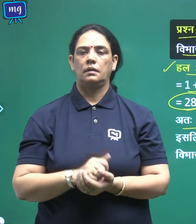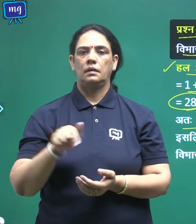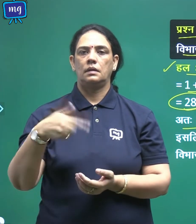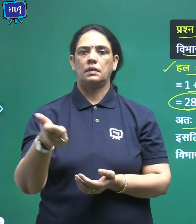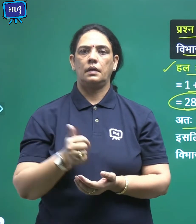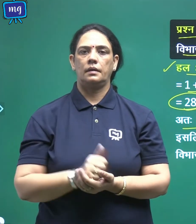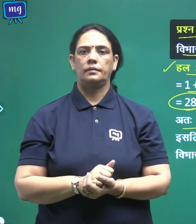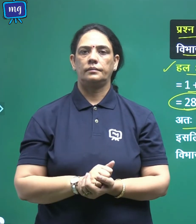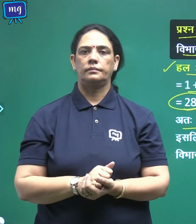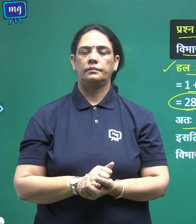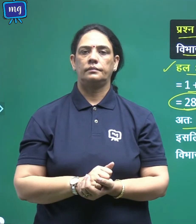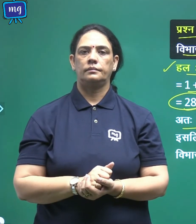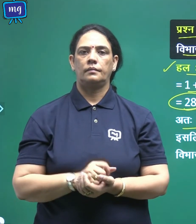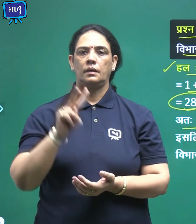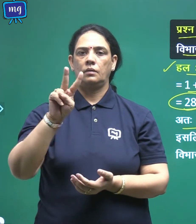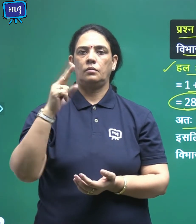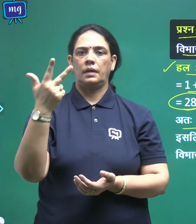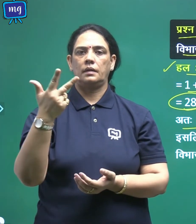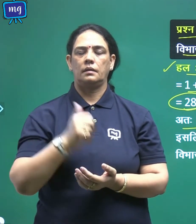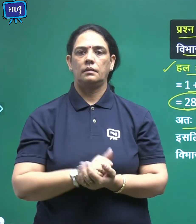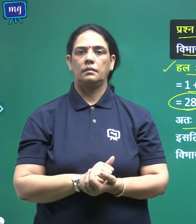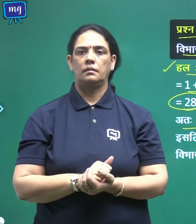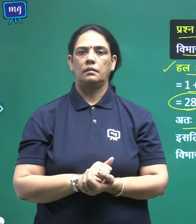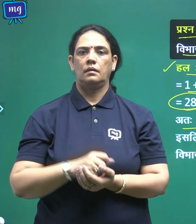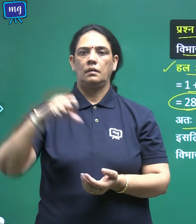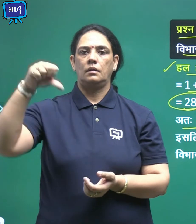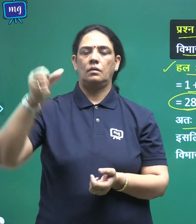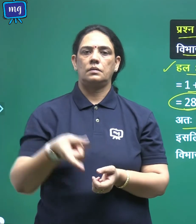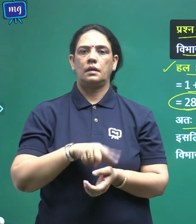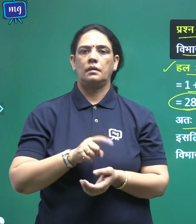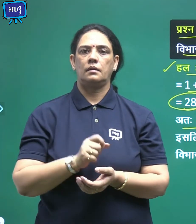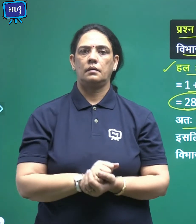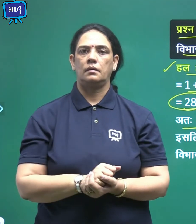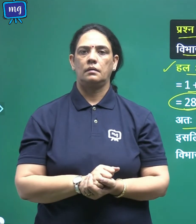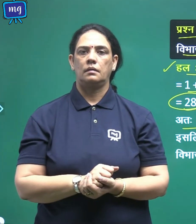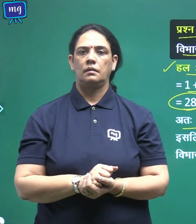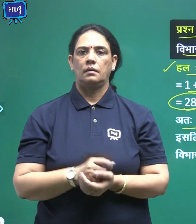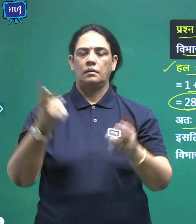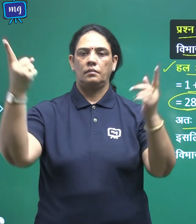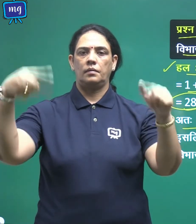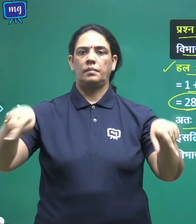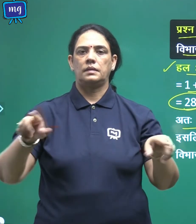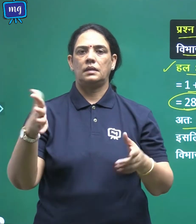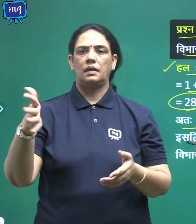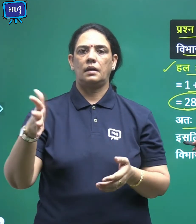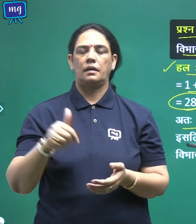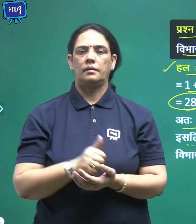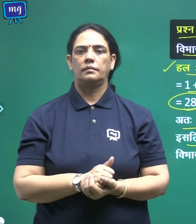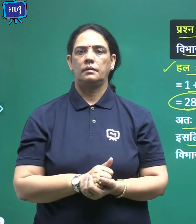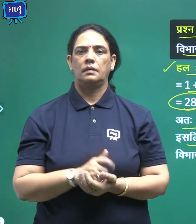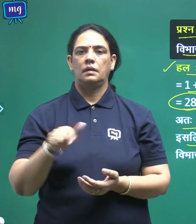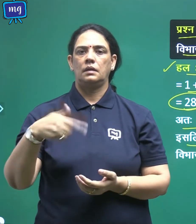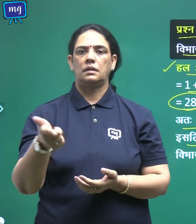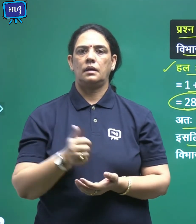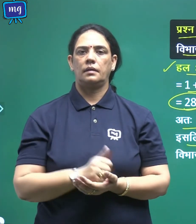अतः 28 9 से विभाज्य नहीं है,